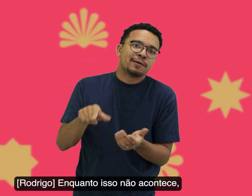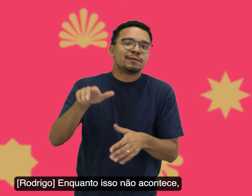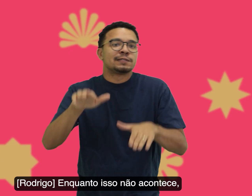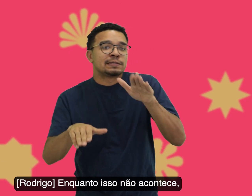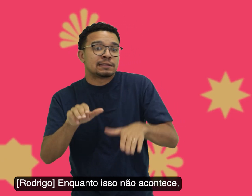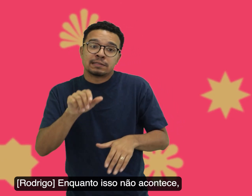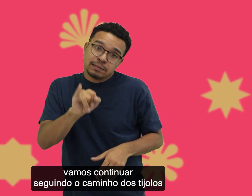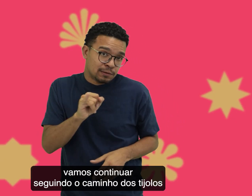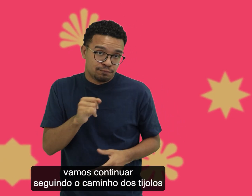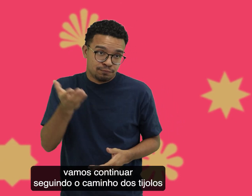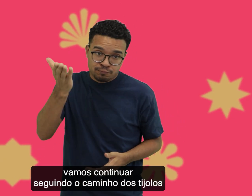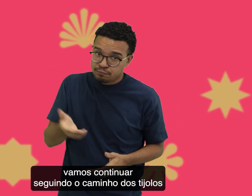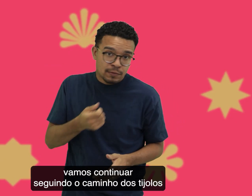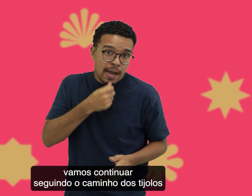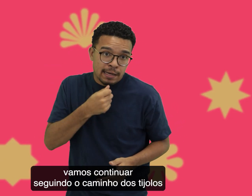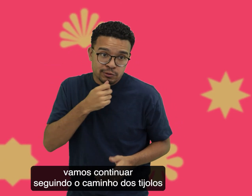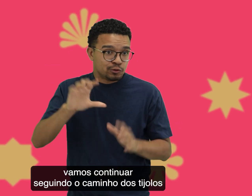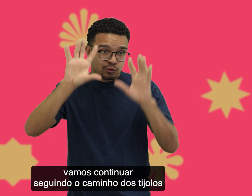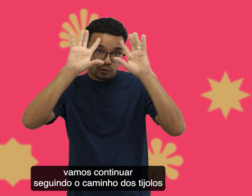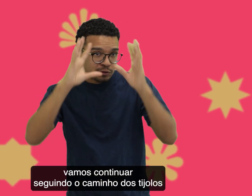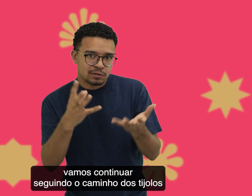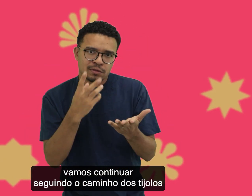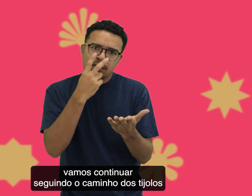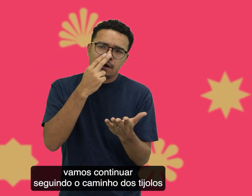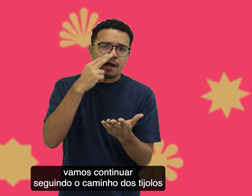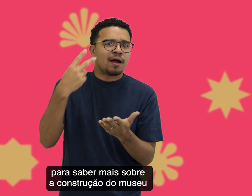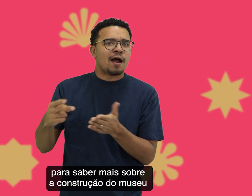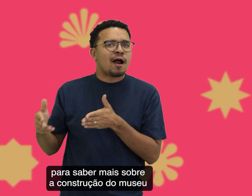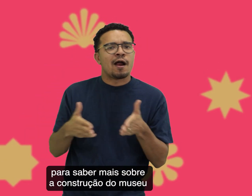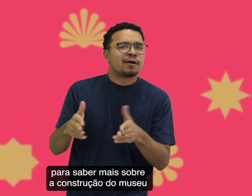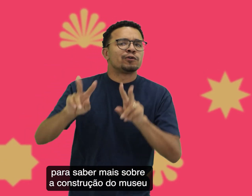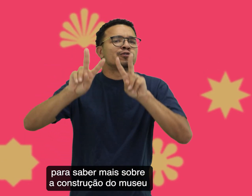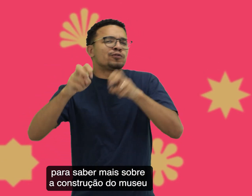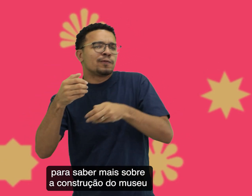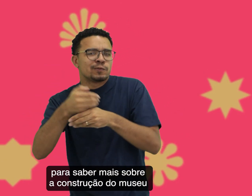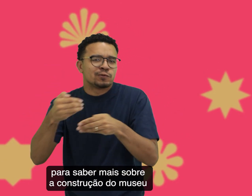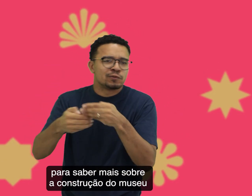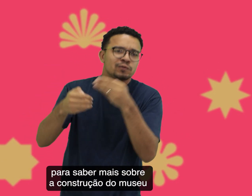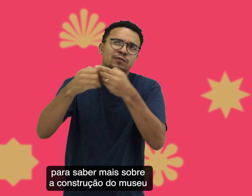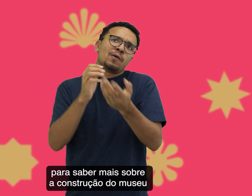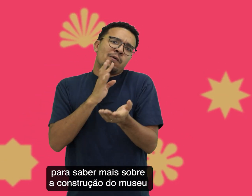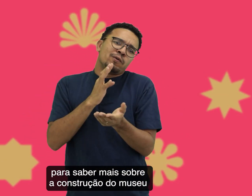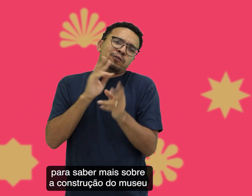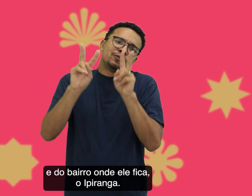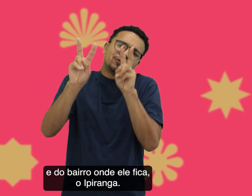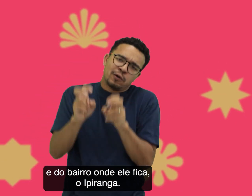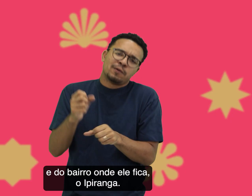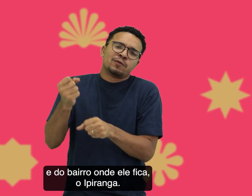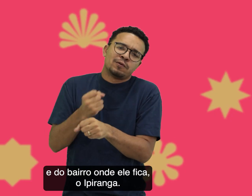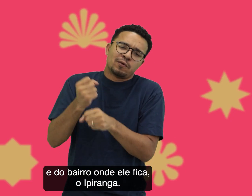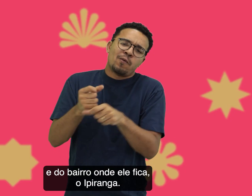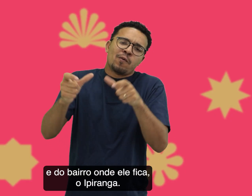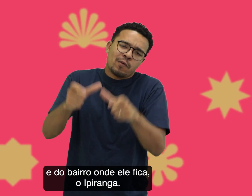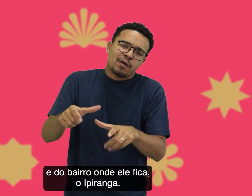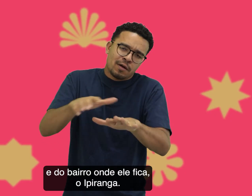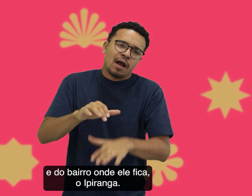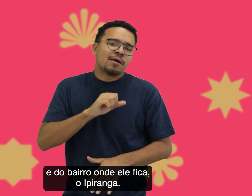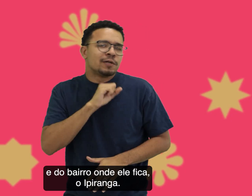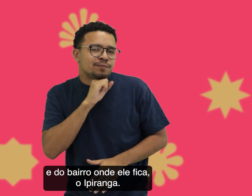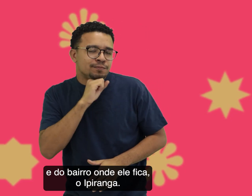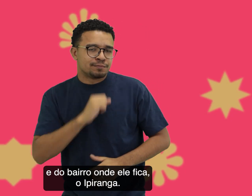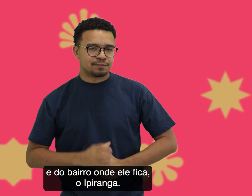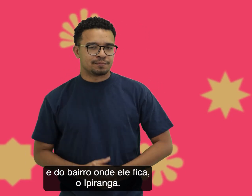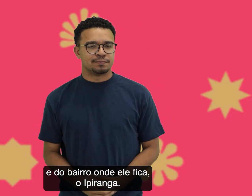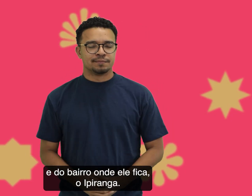podcast. Enquanto isso não acontece, vamos continuar seguindo o caminho dos tijolos para saber mais sobre a construção do museu e do bairro onde